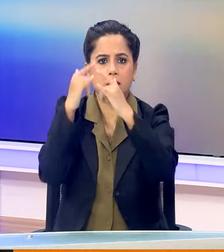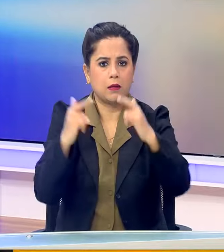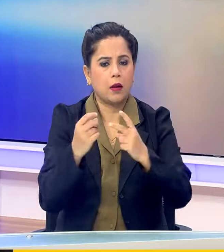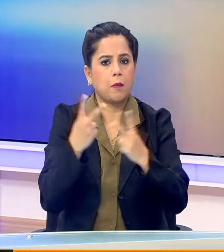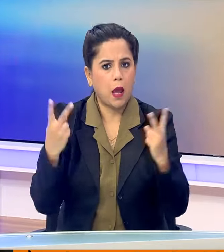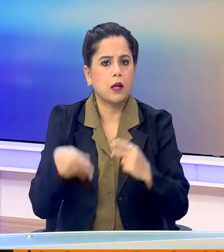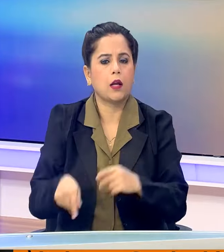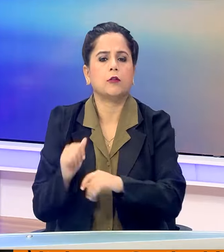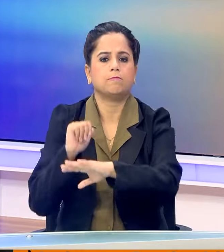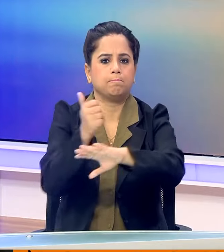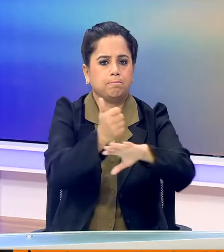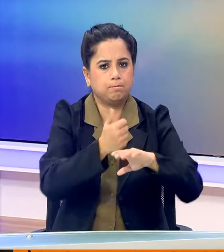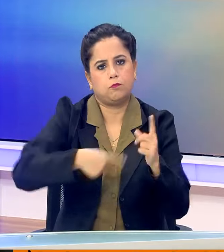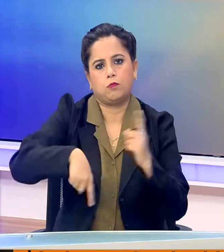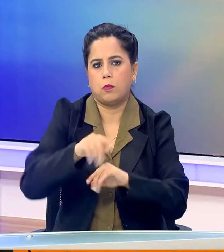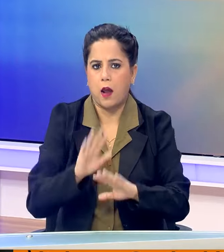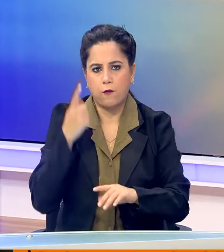किए